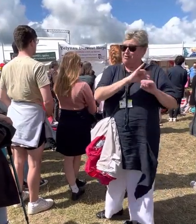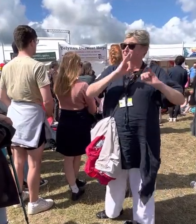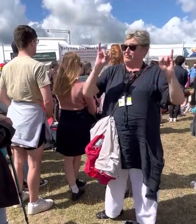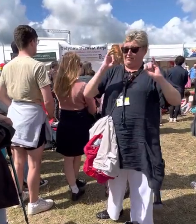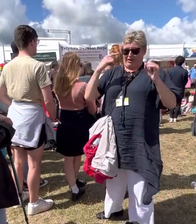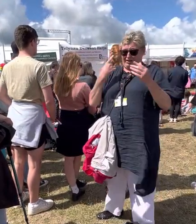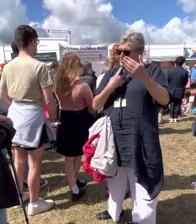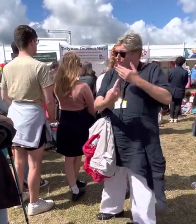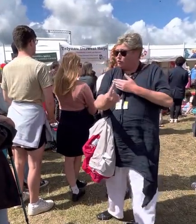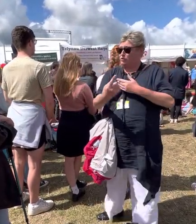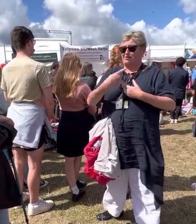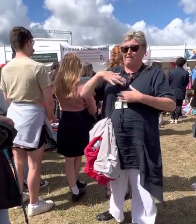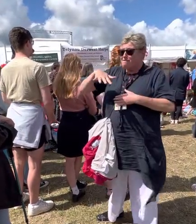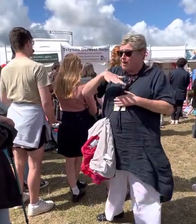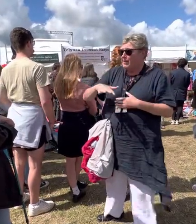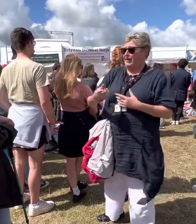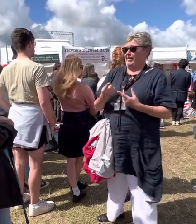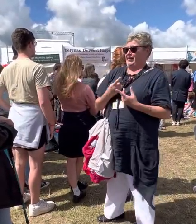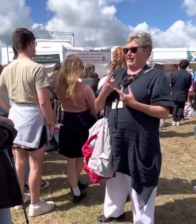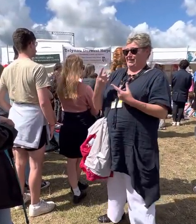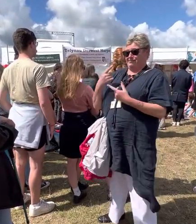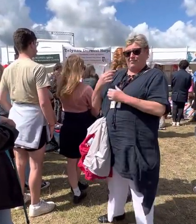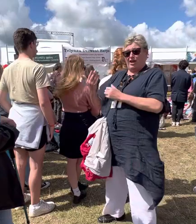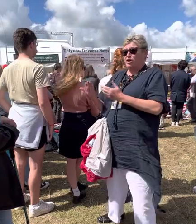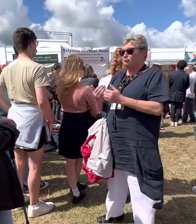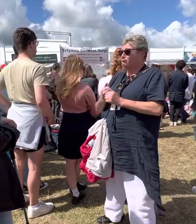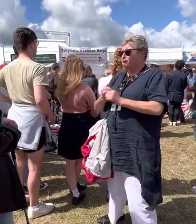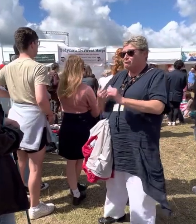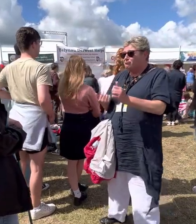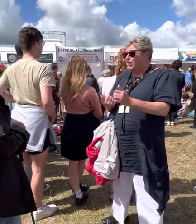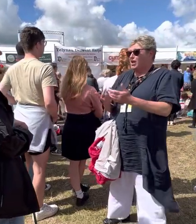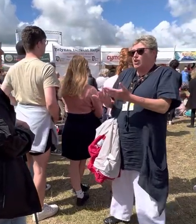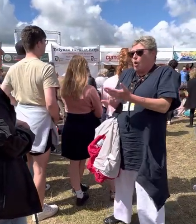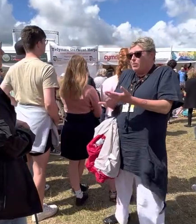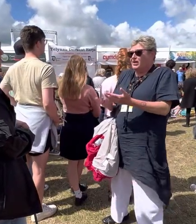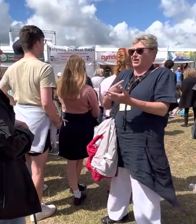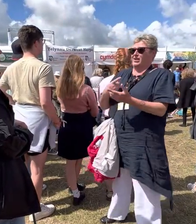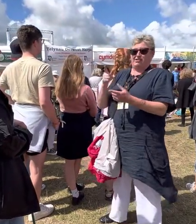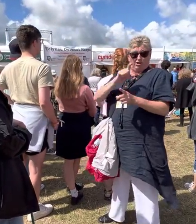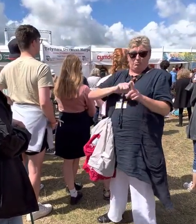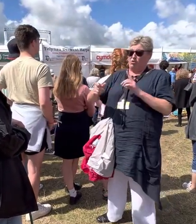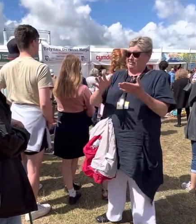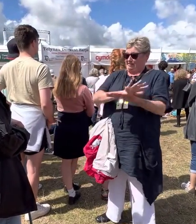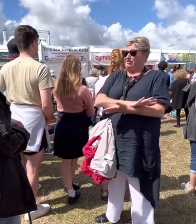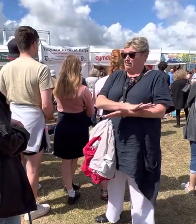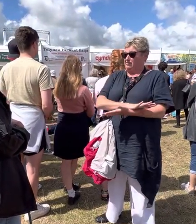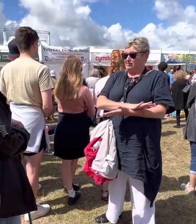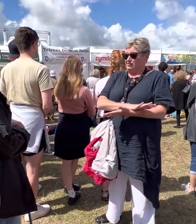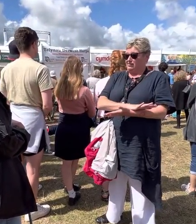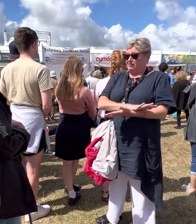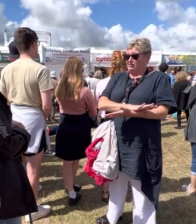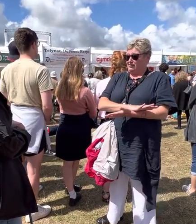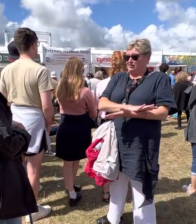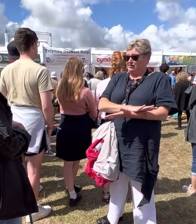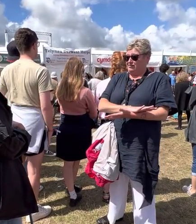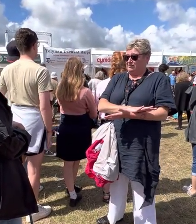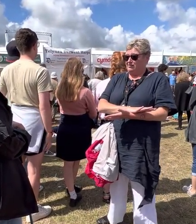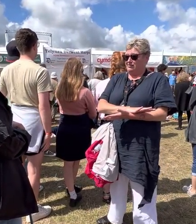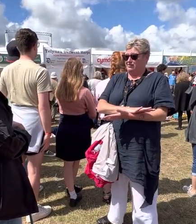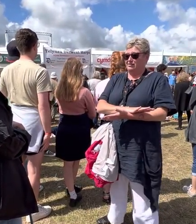unigolion, teuluoedd, ein heconomi ac yn bysgewch ein cymunedau. Nawr, nid disgrifiad o gymuned